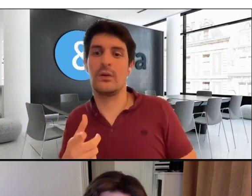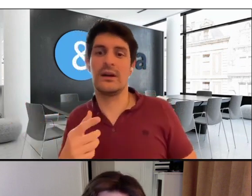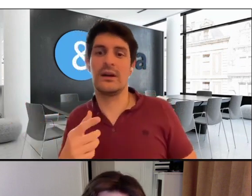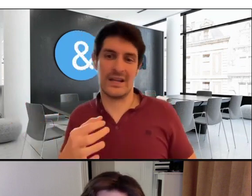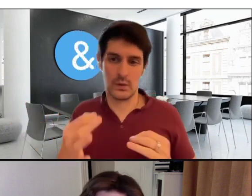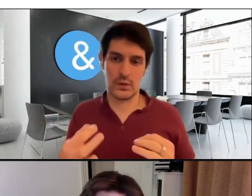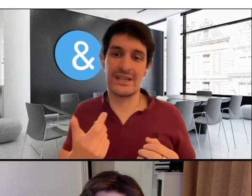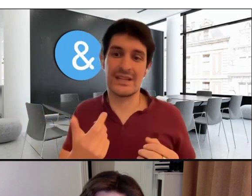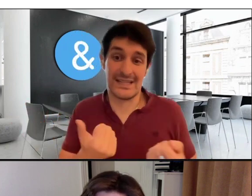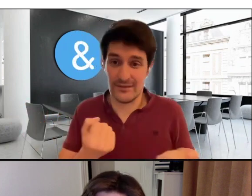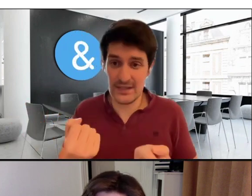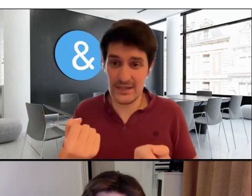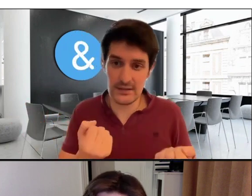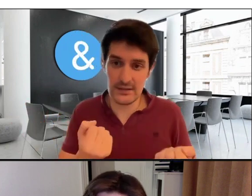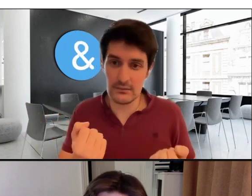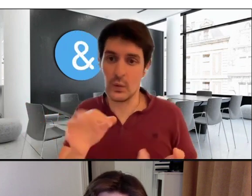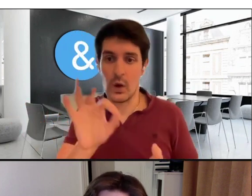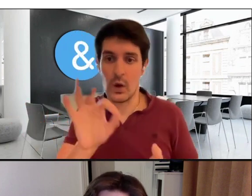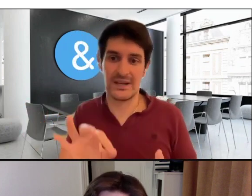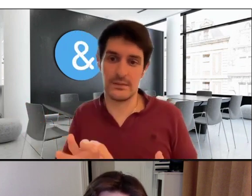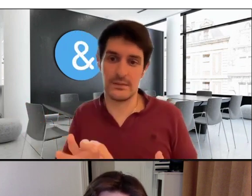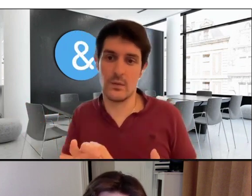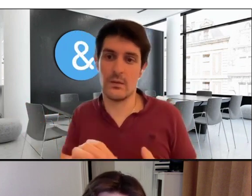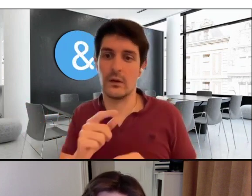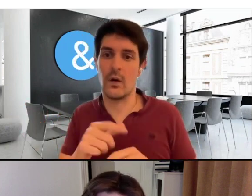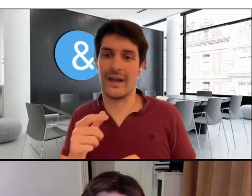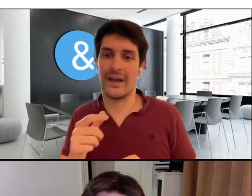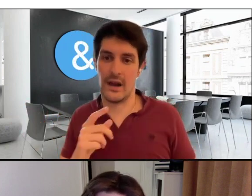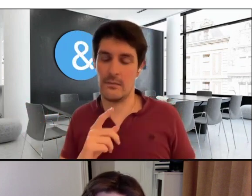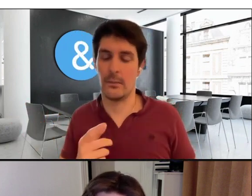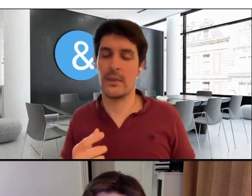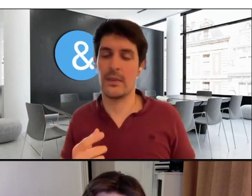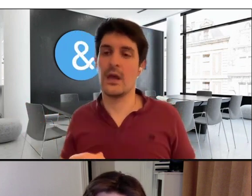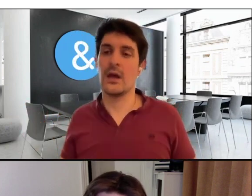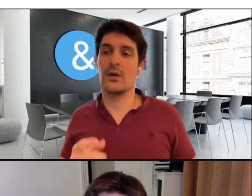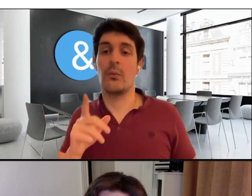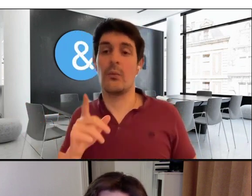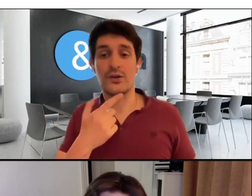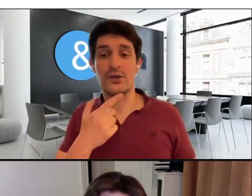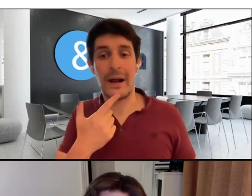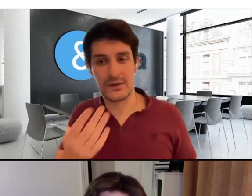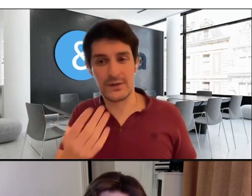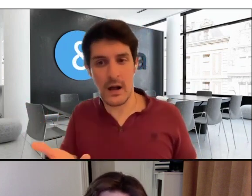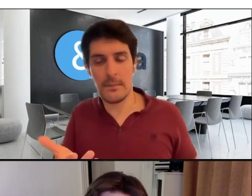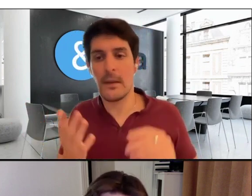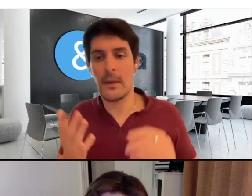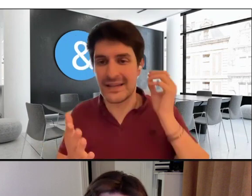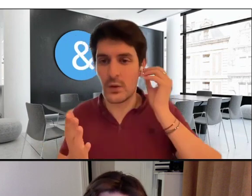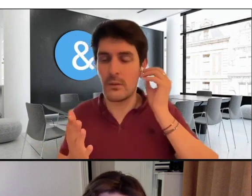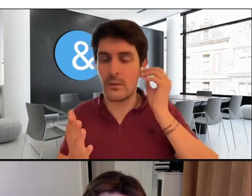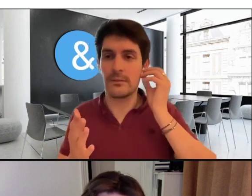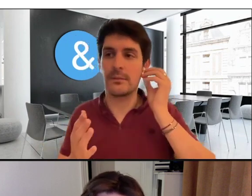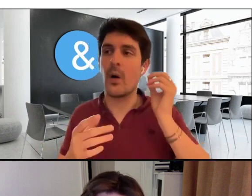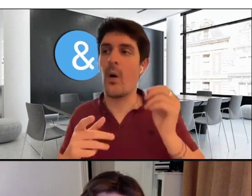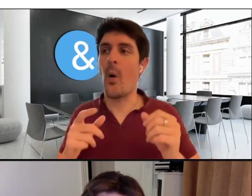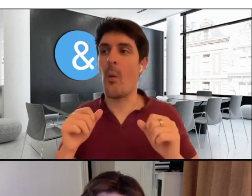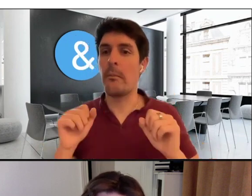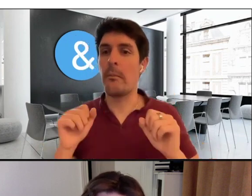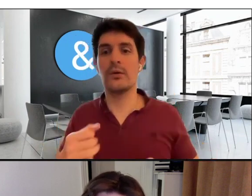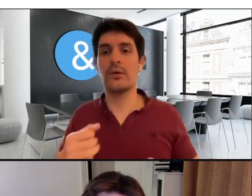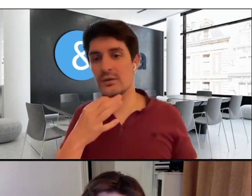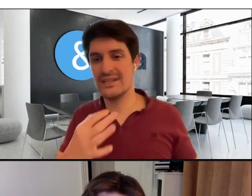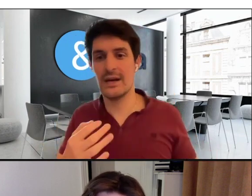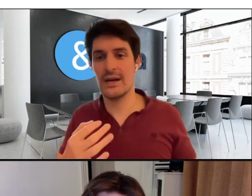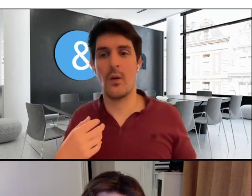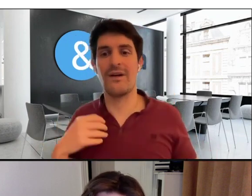la solution, c'est un service de transcription en temps réel. Pourquoi je parle de ça? Parce que on peut se